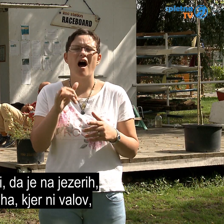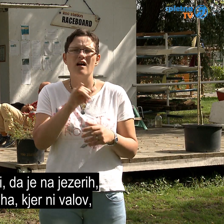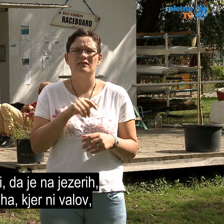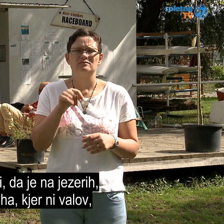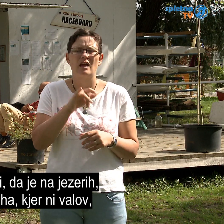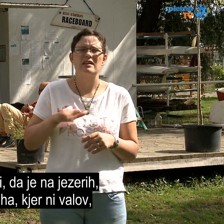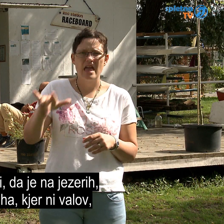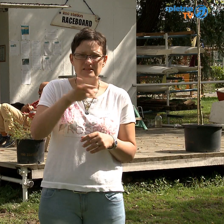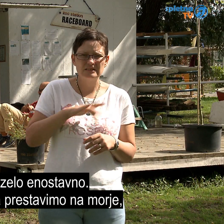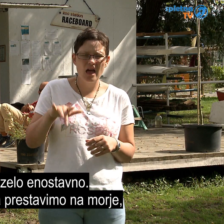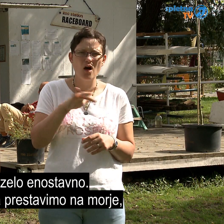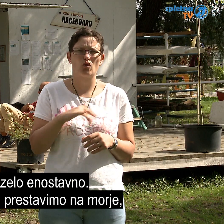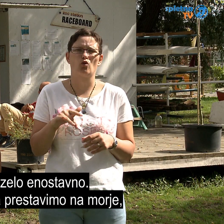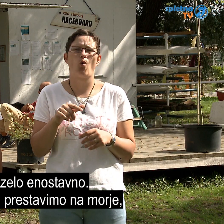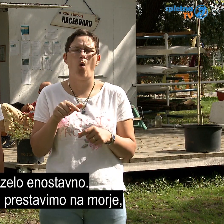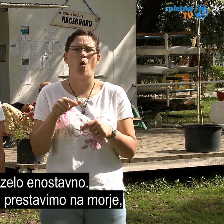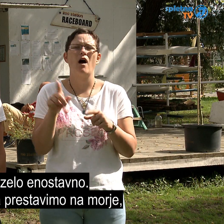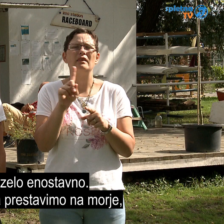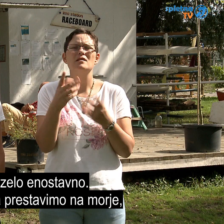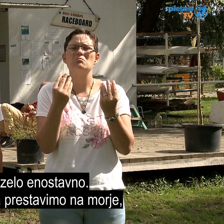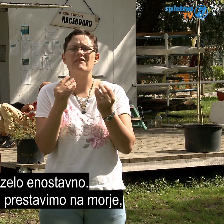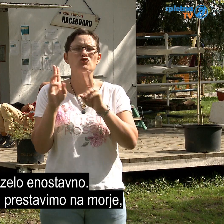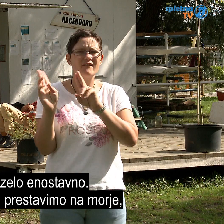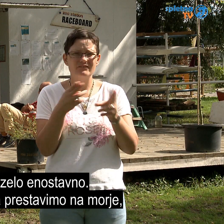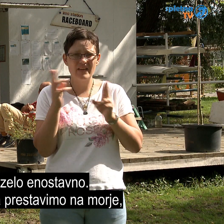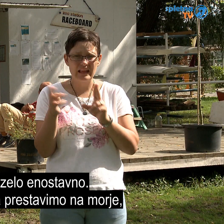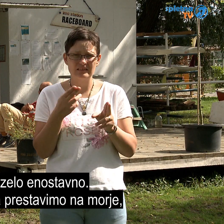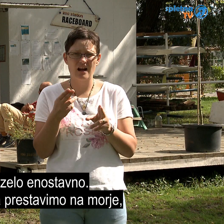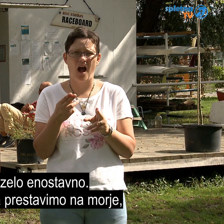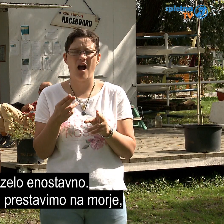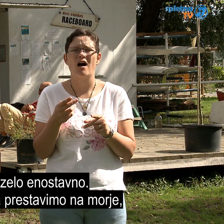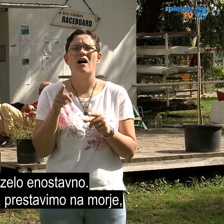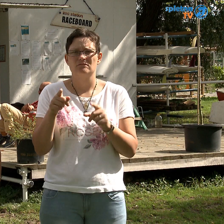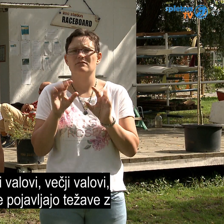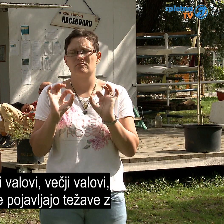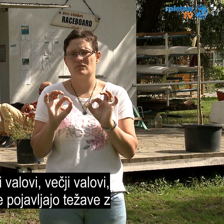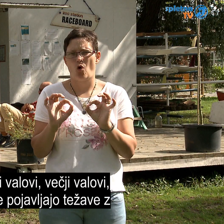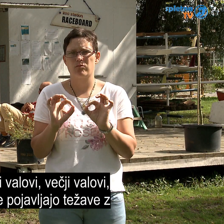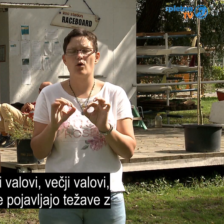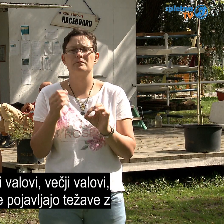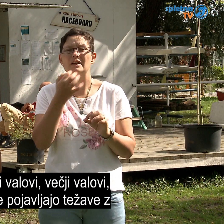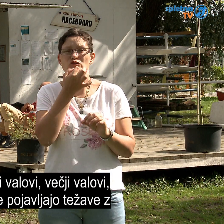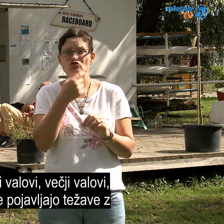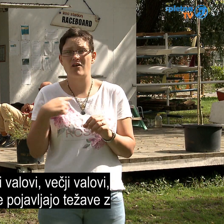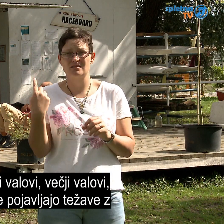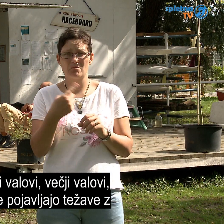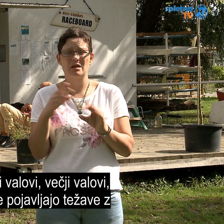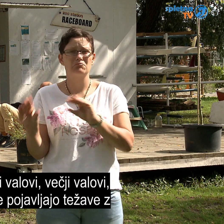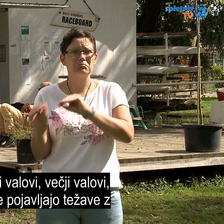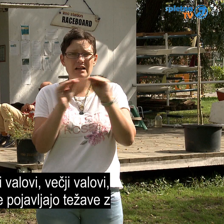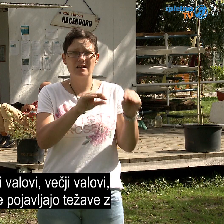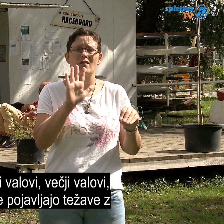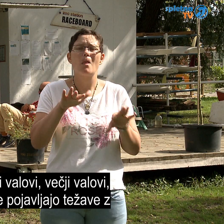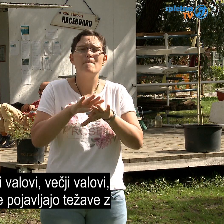ni vala, je supanje zelo enostavno. Takoj, ko se pa mi prestavimo na morje, kjer je, recimo, so konstantni